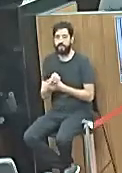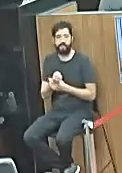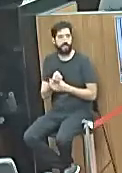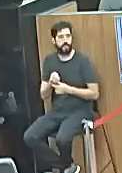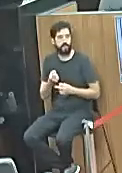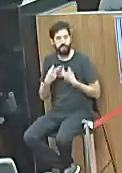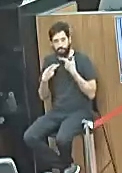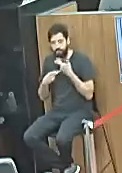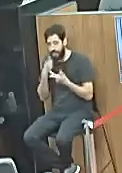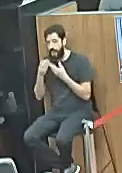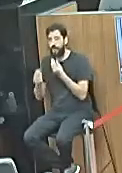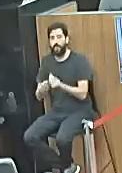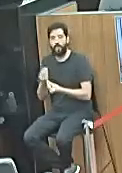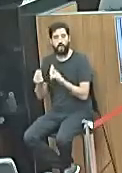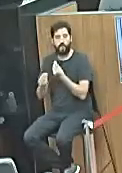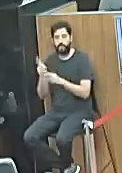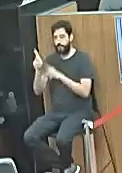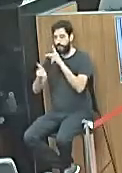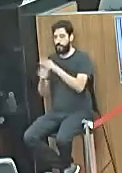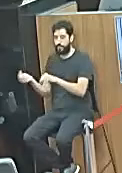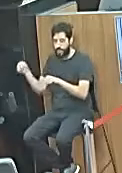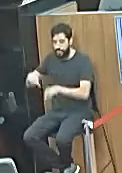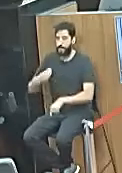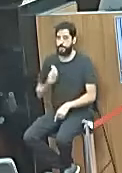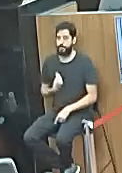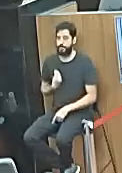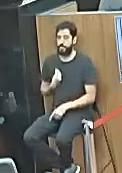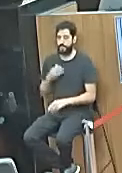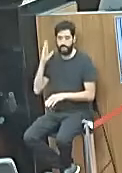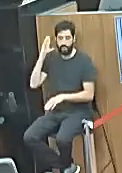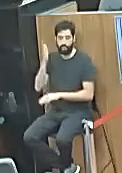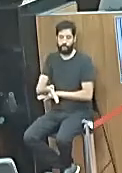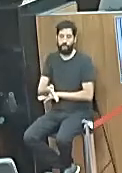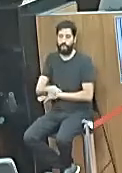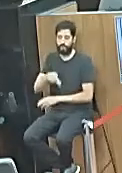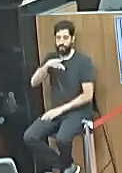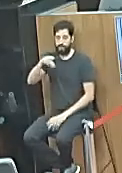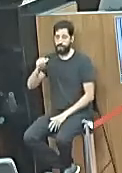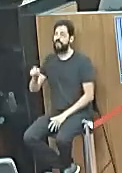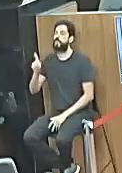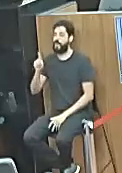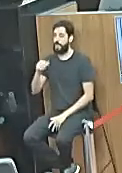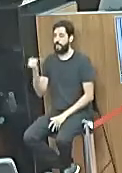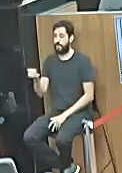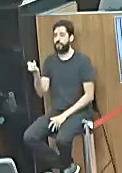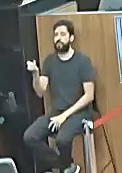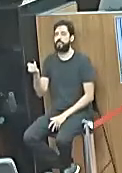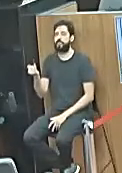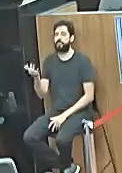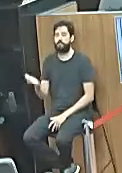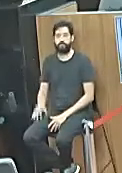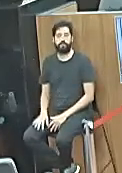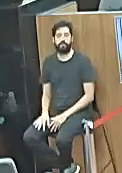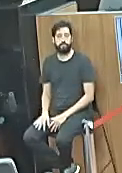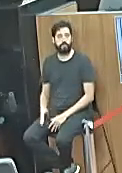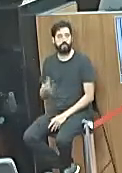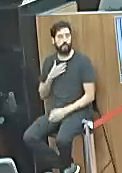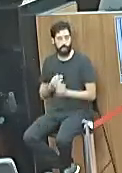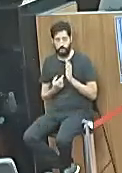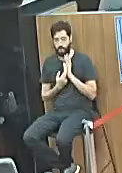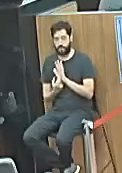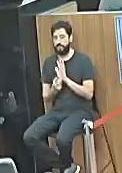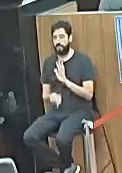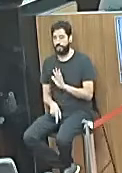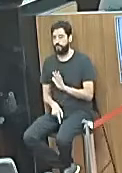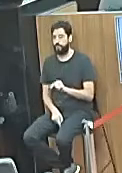que a população participe diretamente do pp agir e isso é muito importante pra gente é eu represento aqui